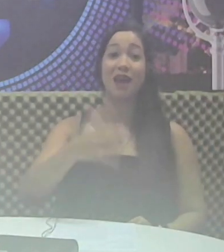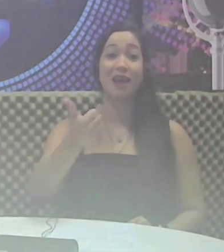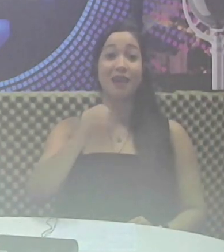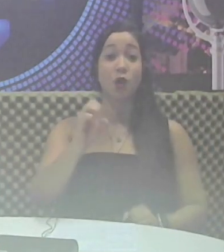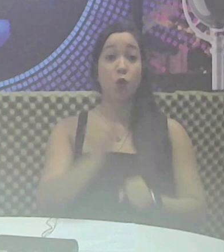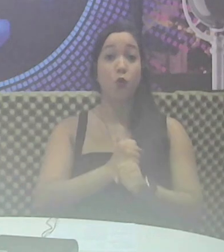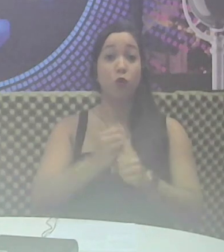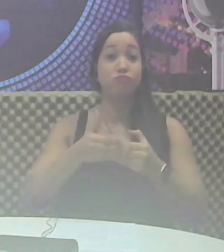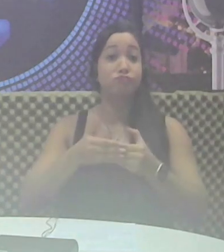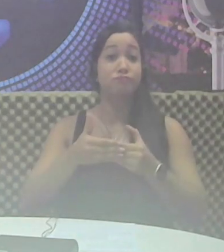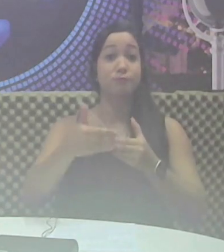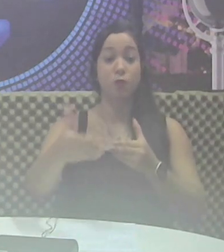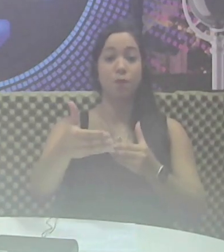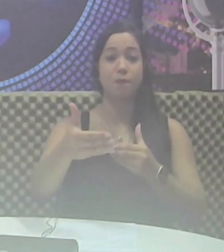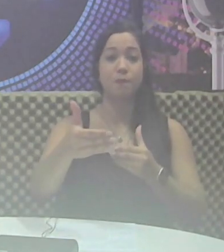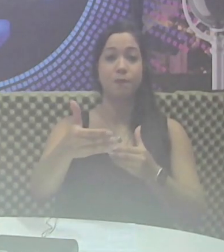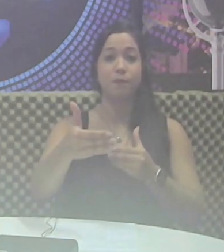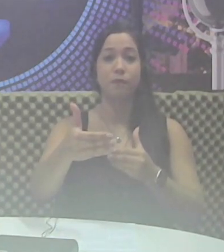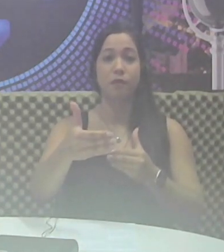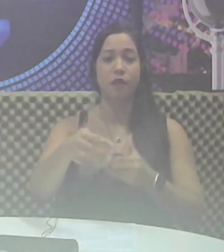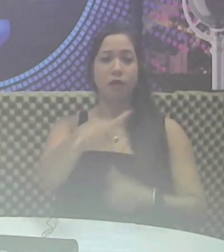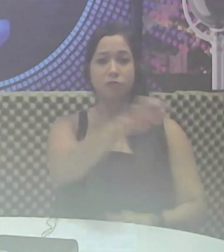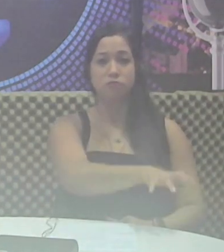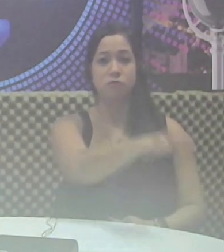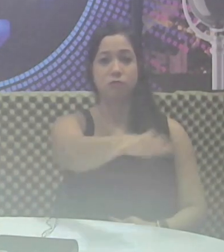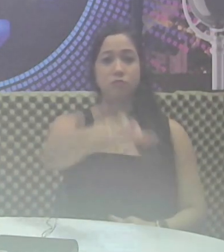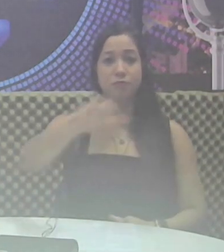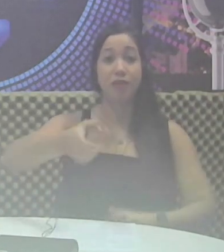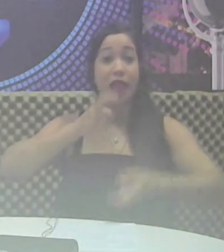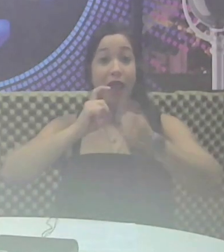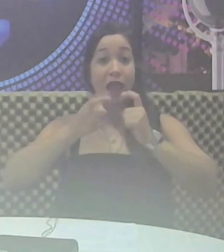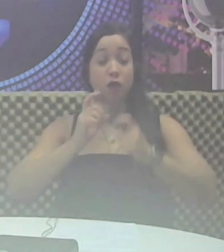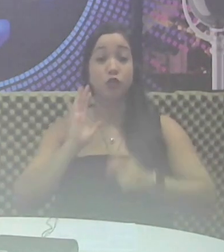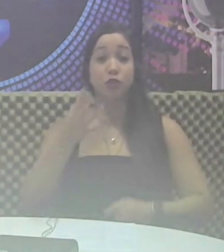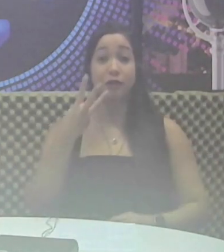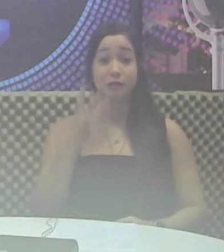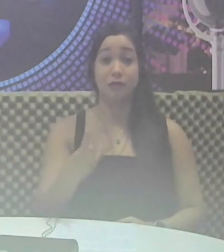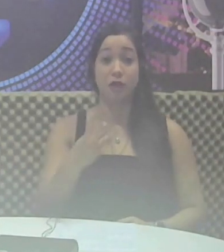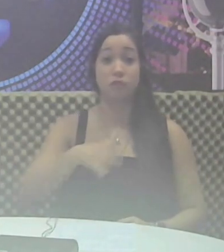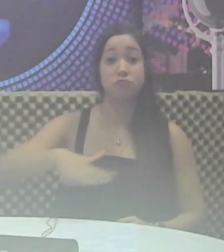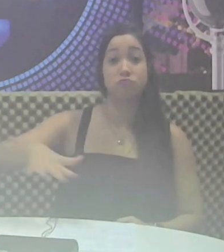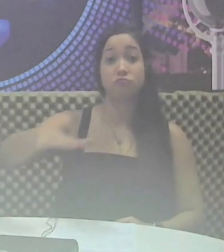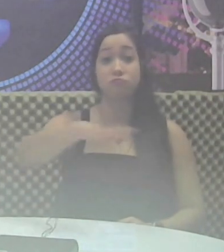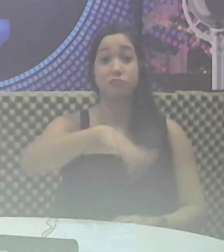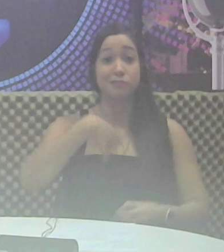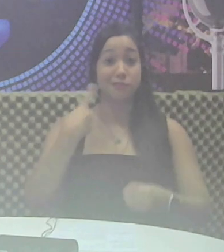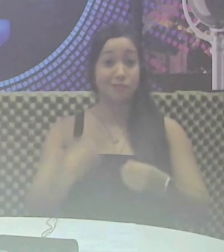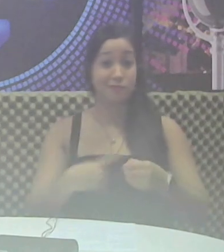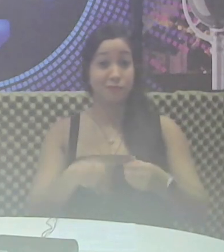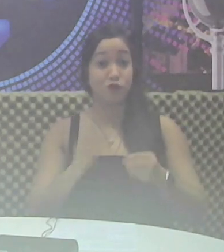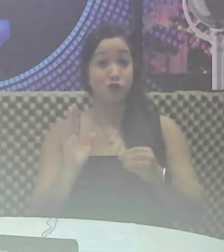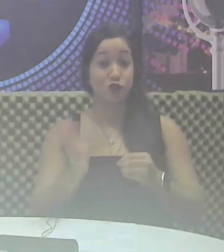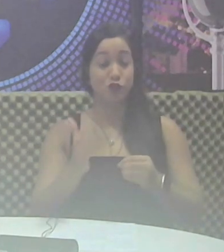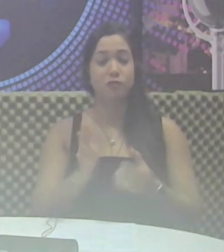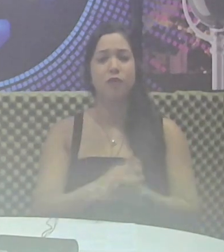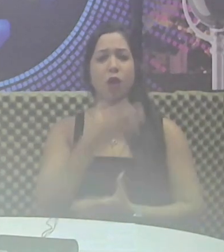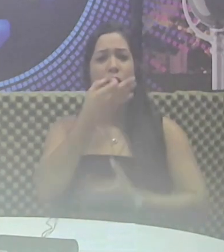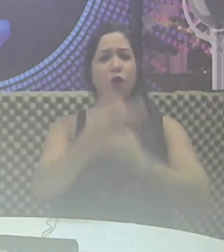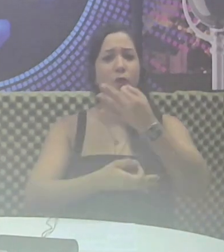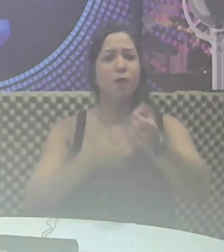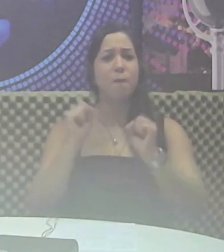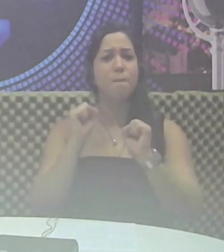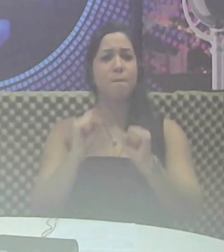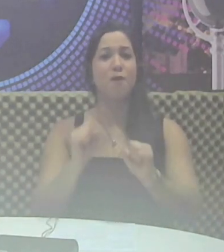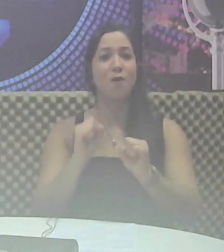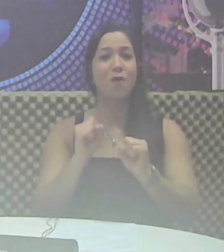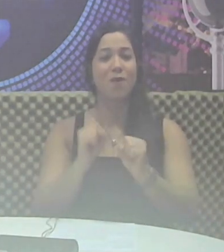anos. Além dos fóruns regionais, que já passaram por 3 setores da cidade, é possível fazer sugestões por meio